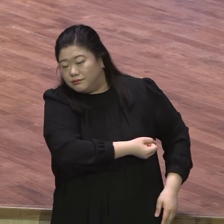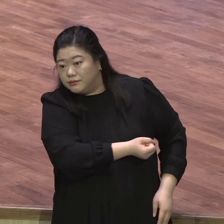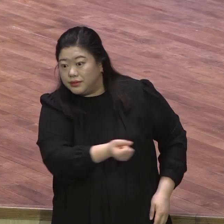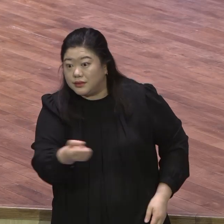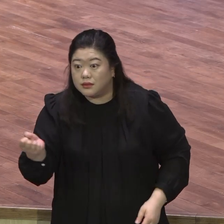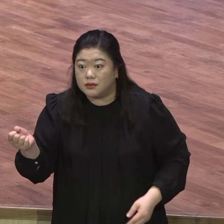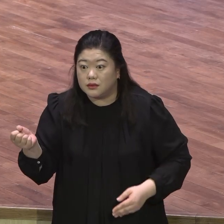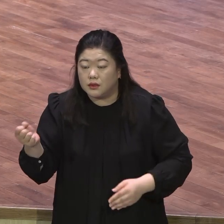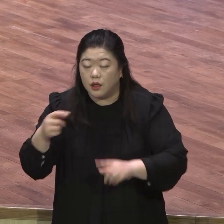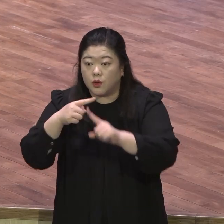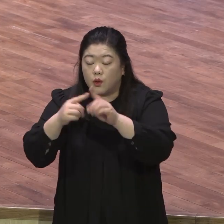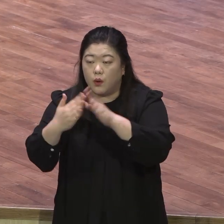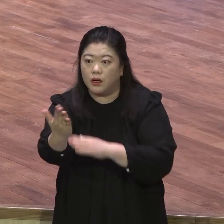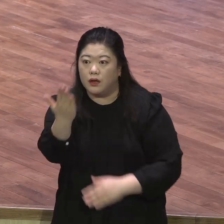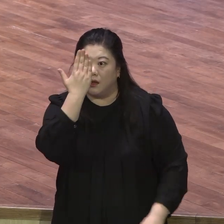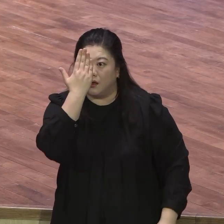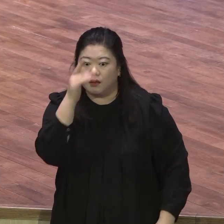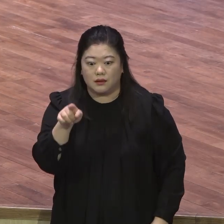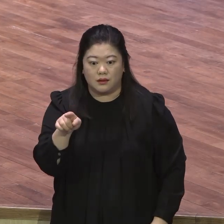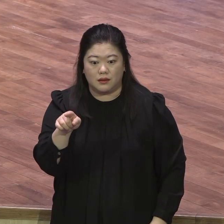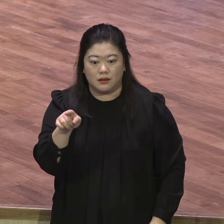왜 성전을 보면 뭐가 상관하여?